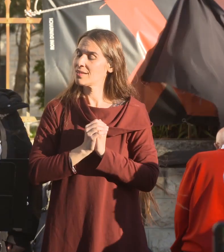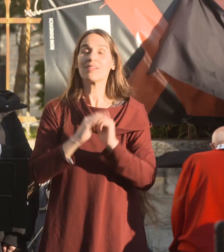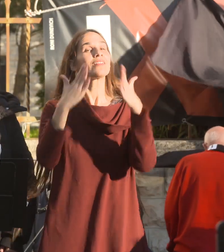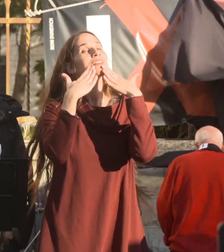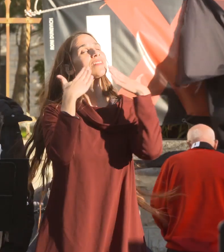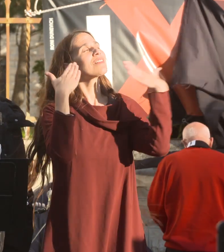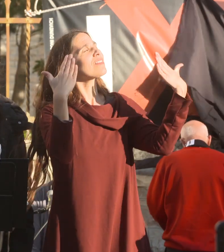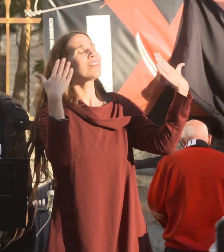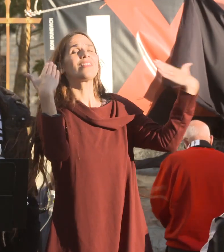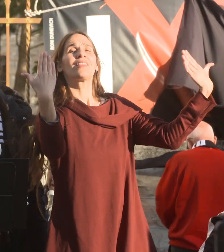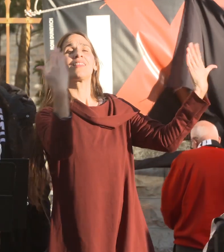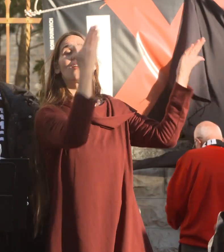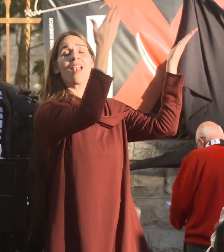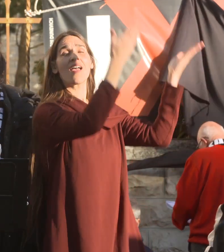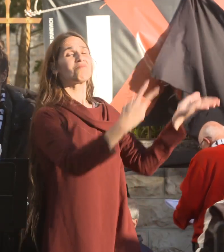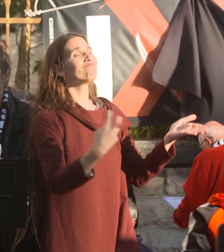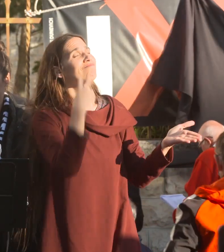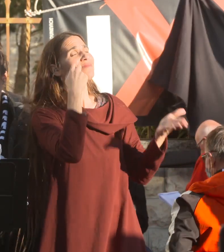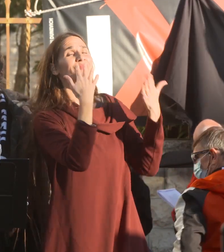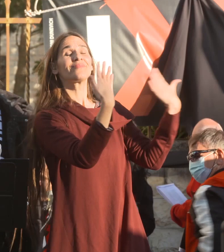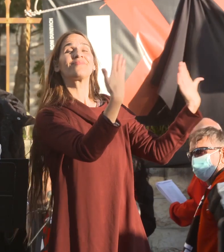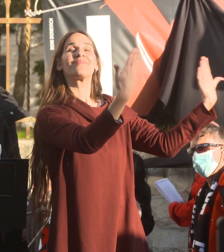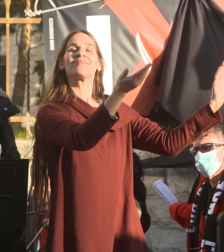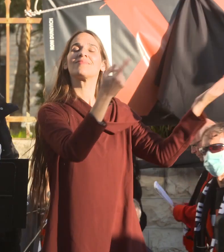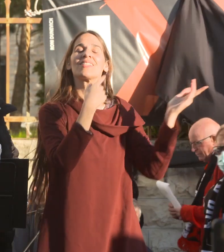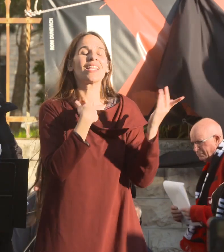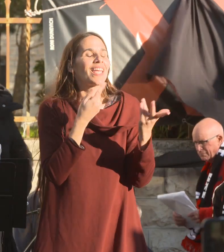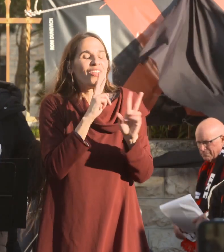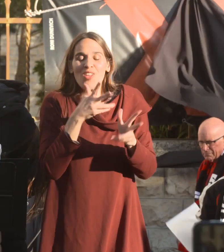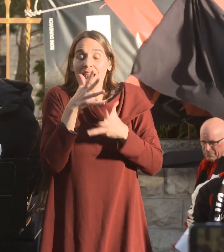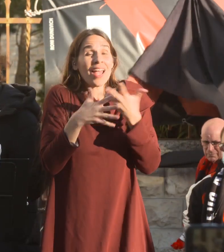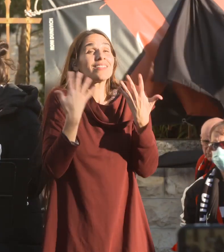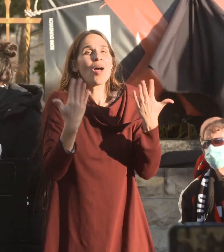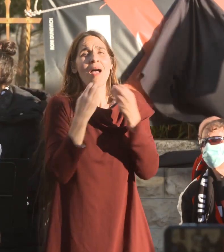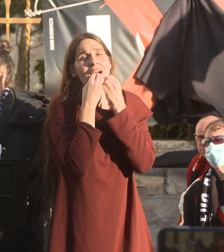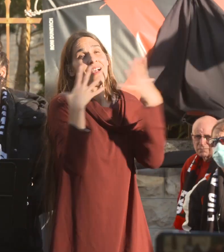והתהילה, אני אפילו לא מוצא את המילה,